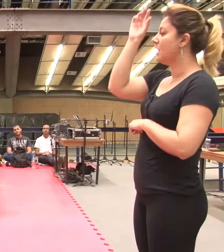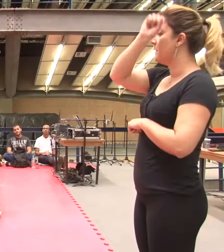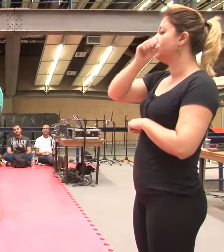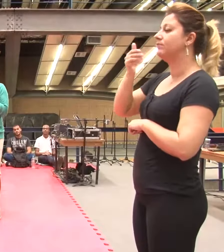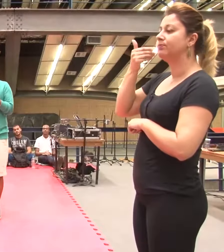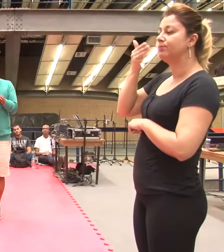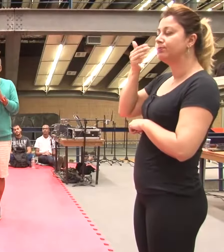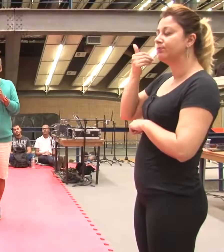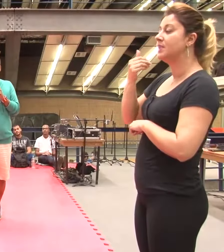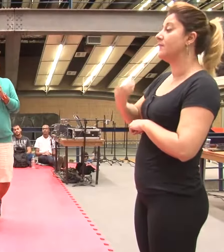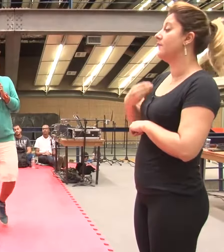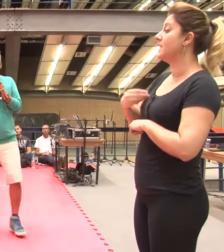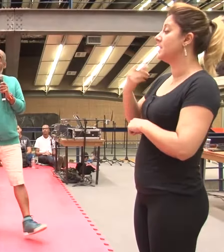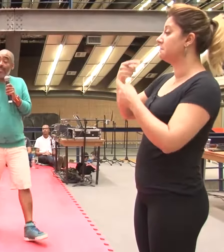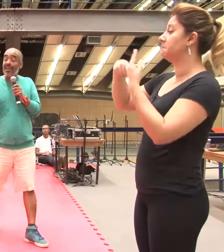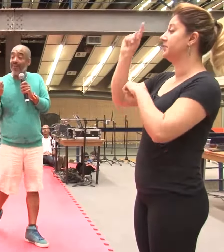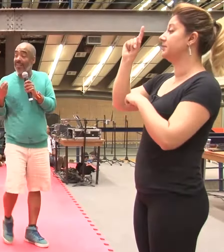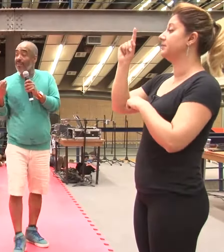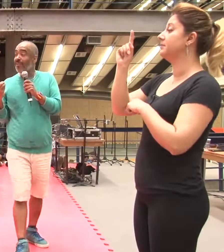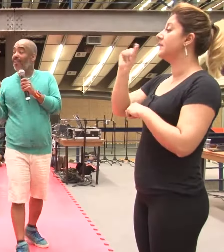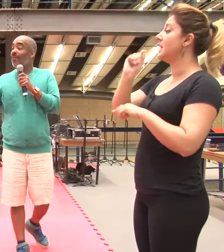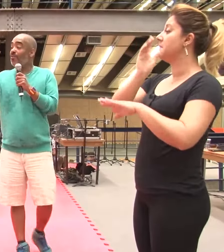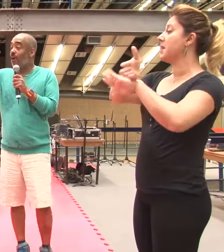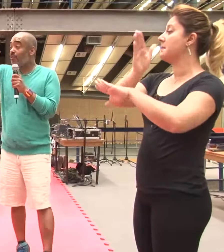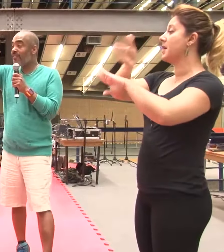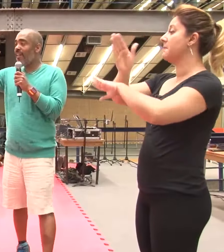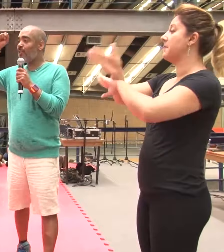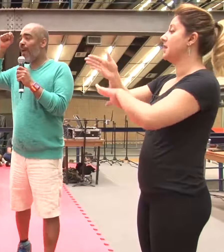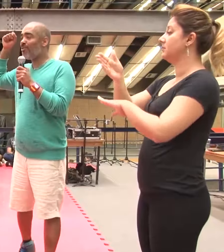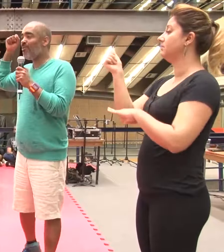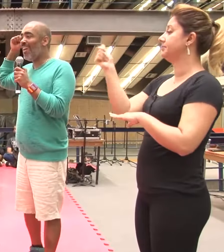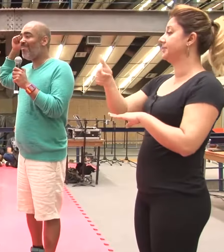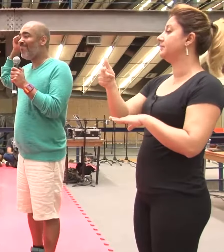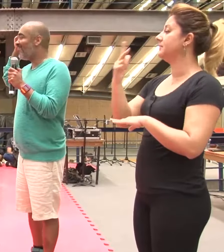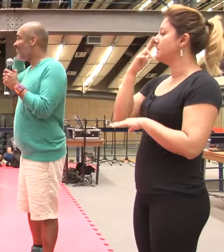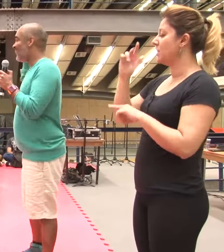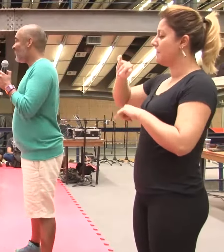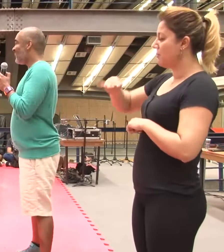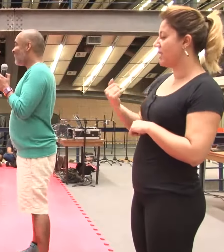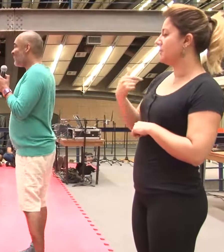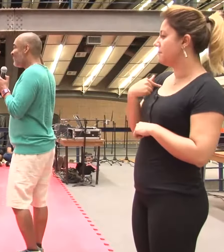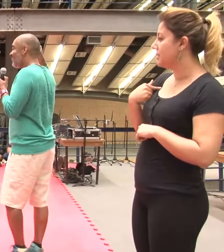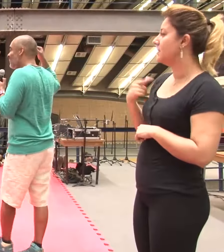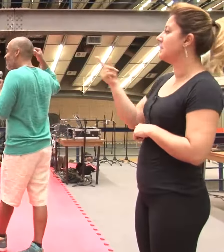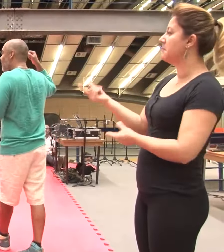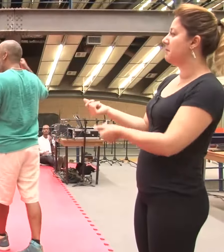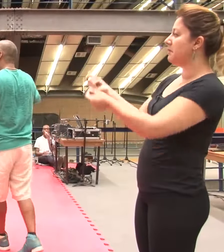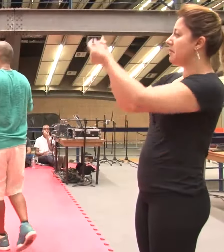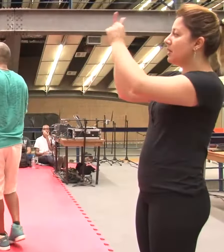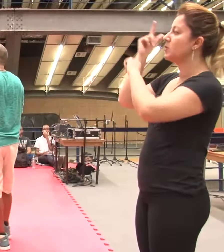ele aprende a esperteza da vida observando os outros serem espertos com ele.